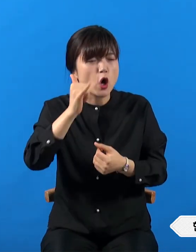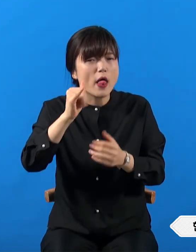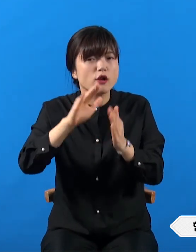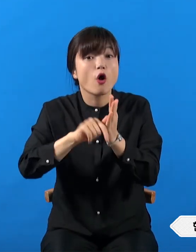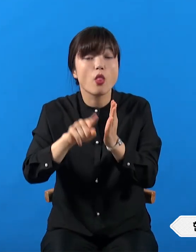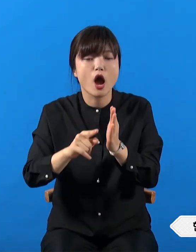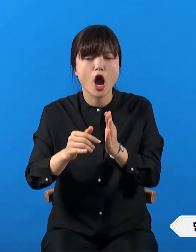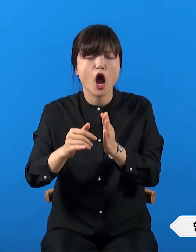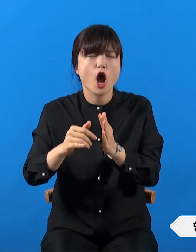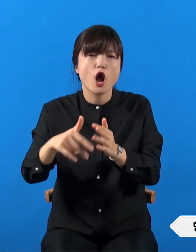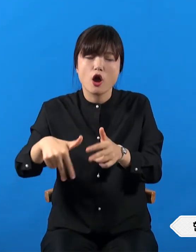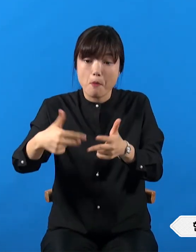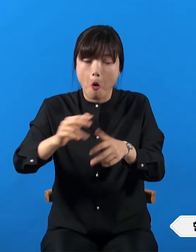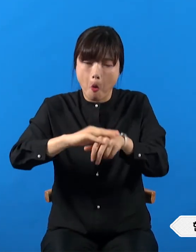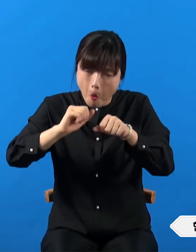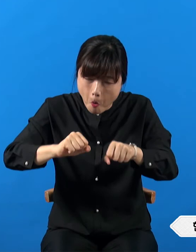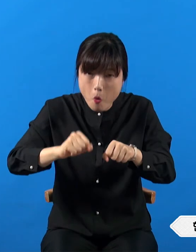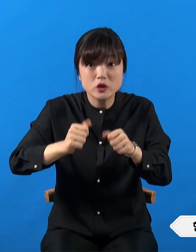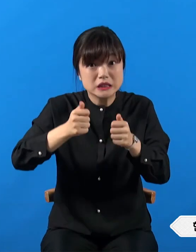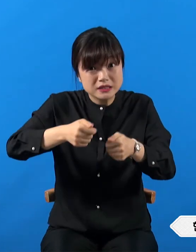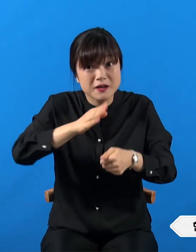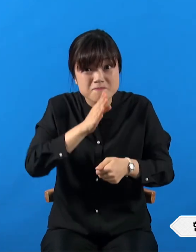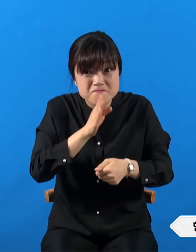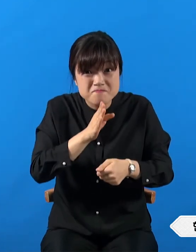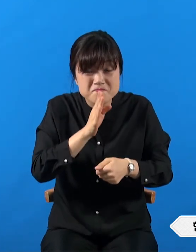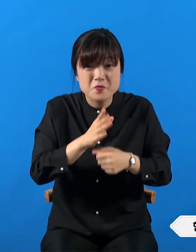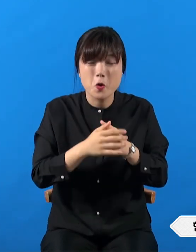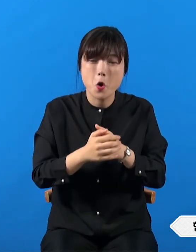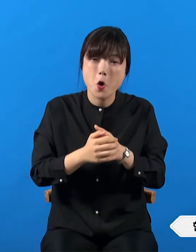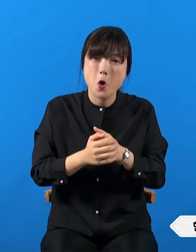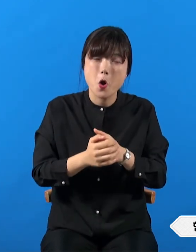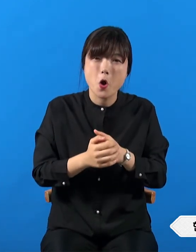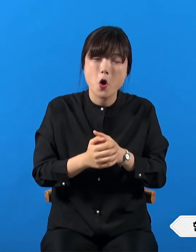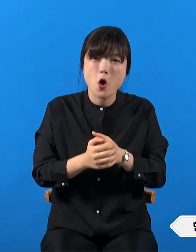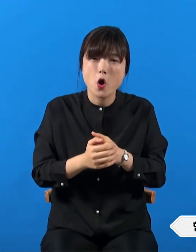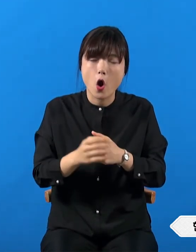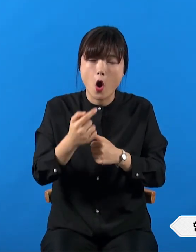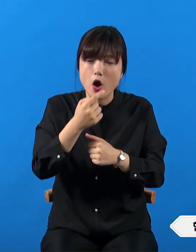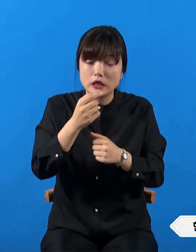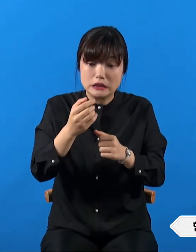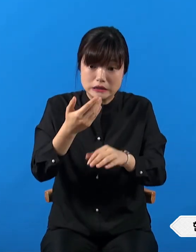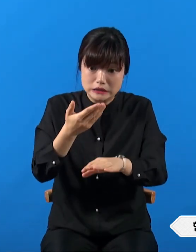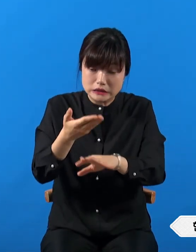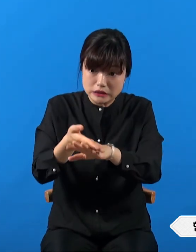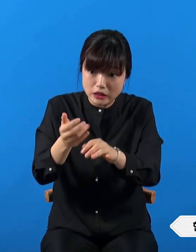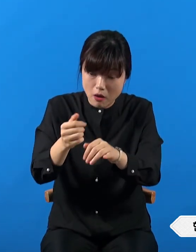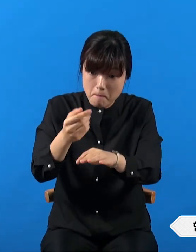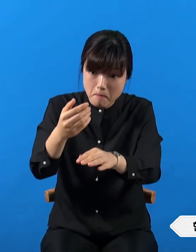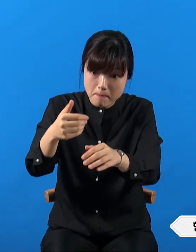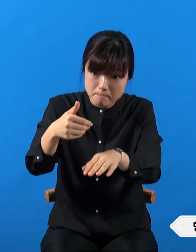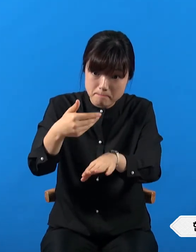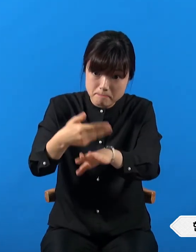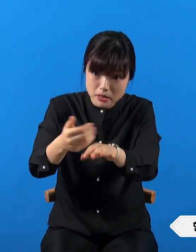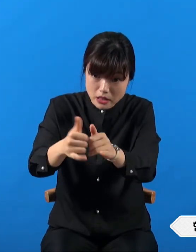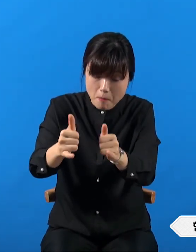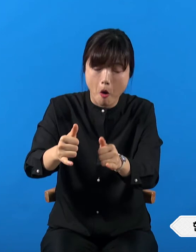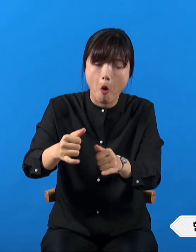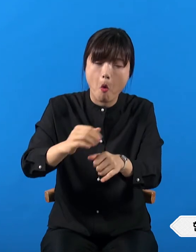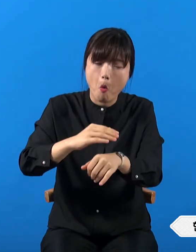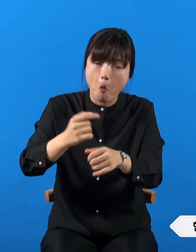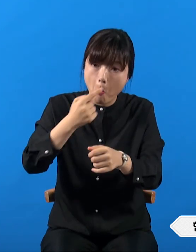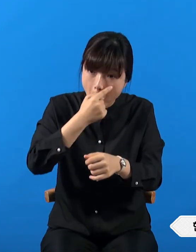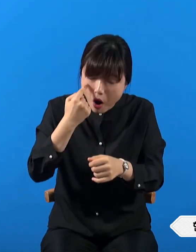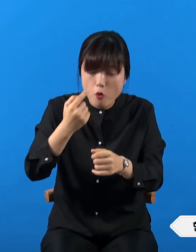여보세요? 먼저 이 상대방을 찾지 않습니까? 여보세요? 상대방을 확인하고 상대방을 찾고 그러면 이제